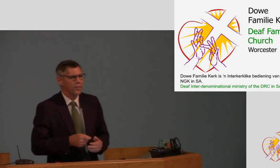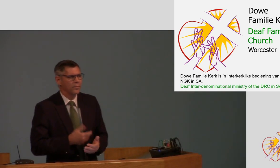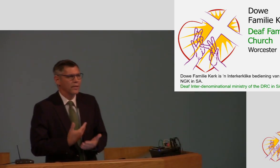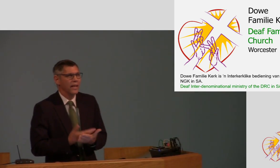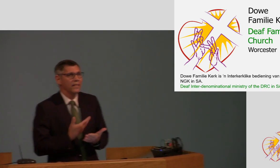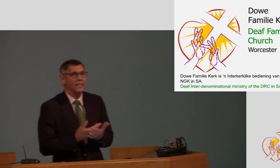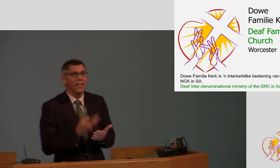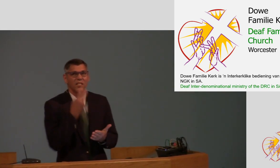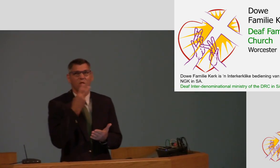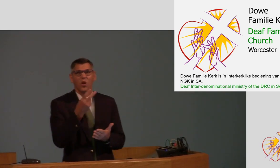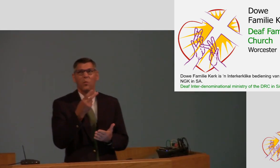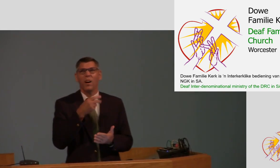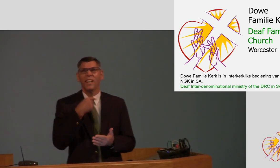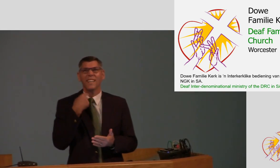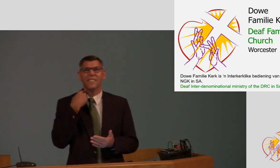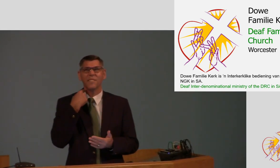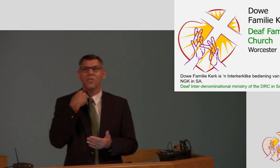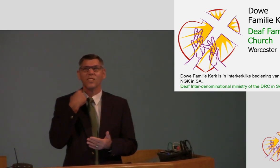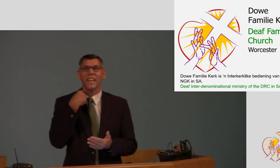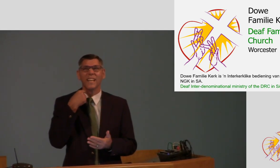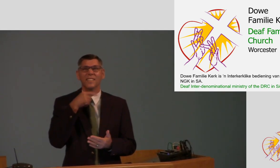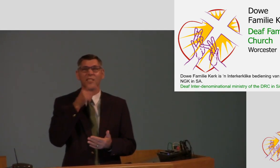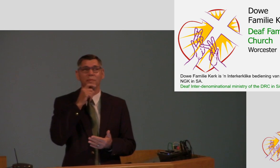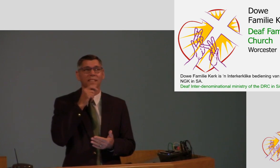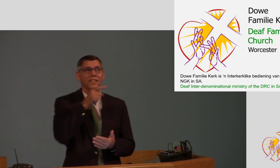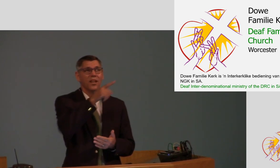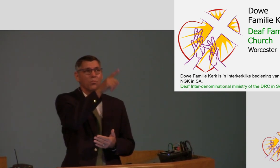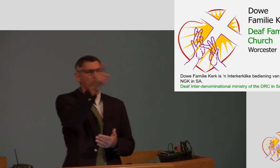Ek sien daar's nogal baie van ons Engelse mense daarbo.